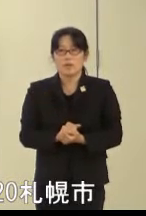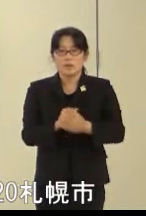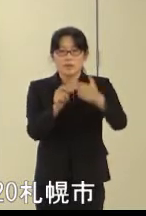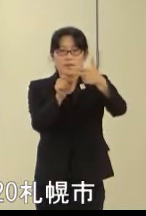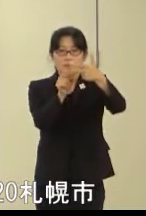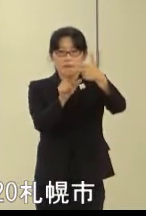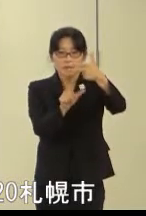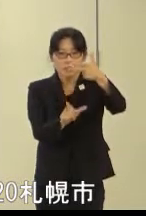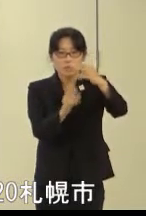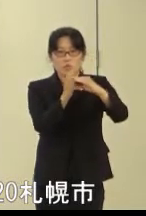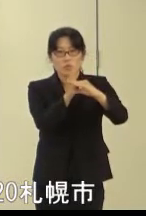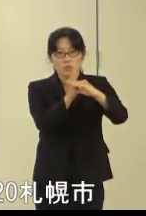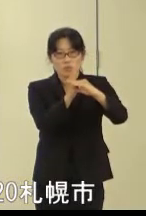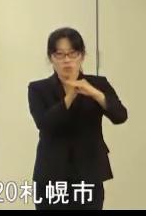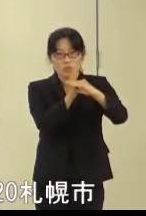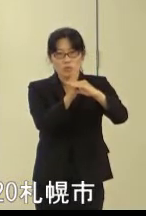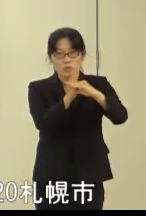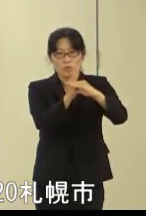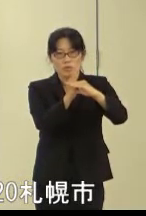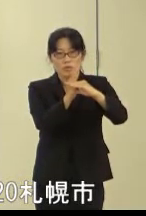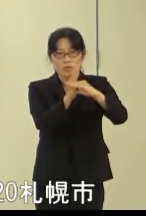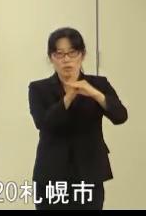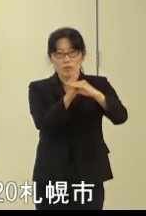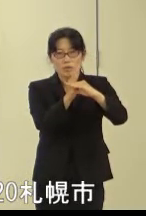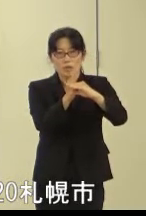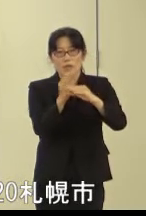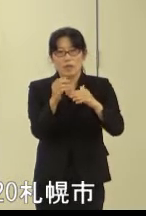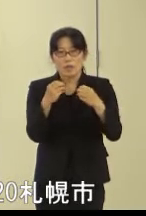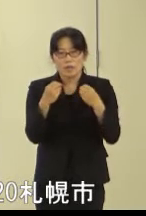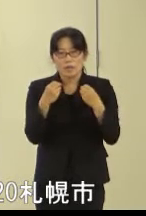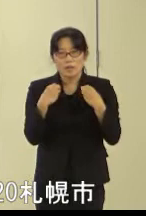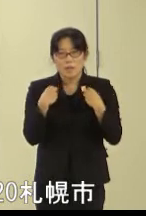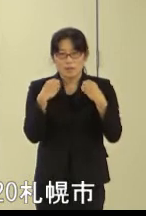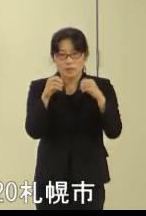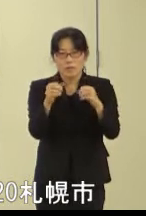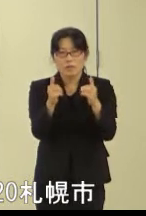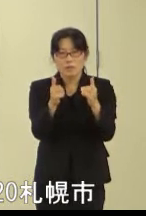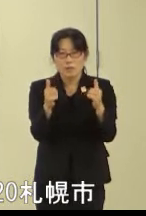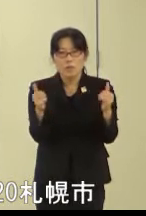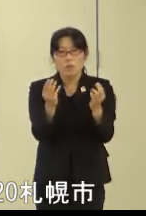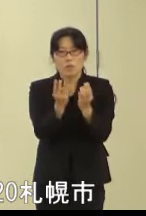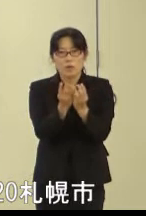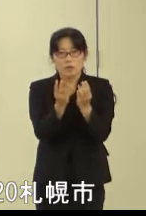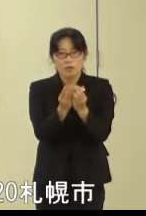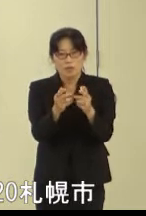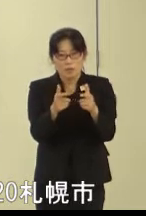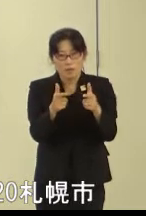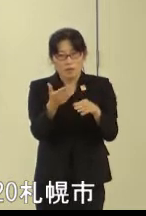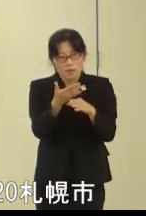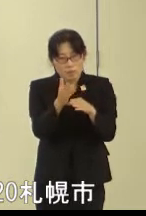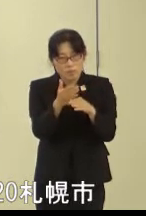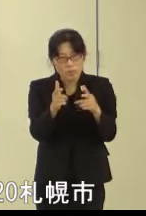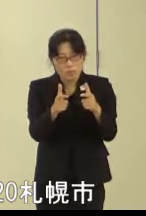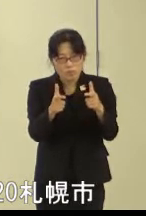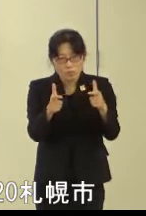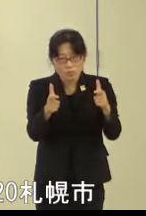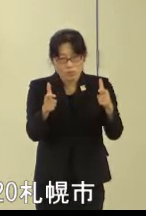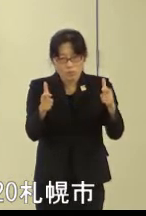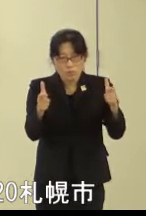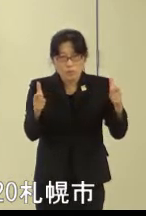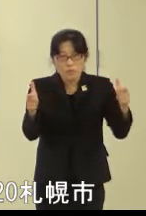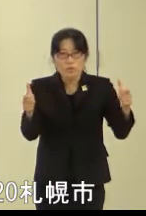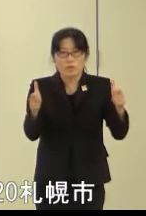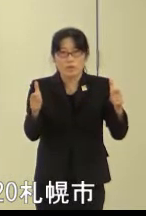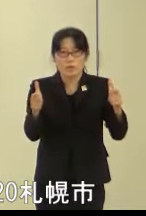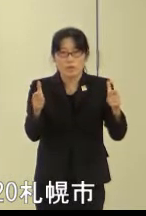7月中旬から少しずつ張り感染の拡大が広がってきて